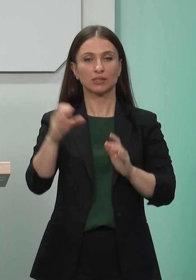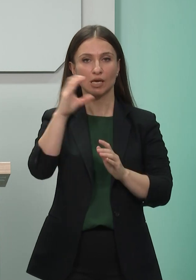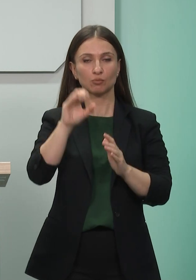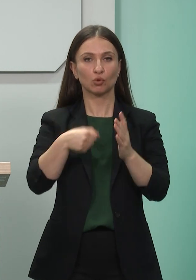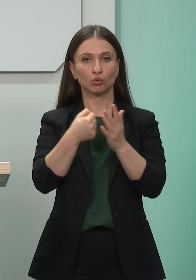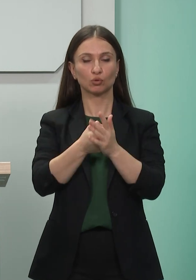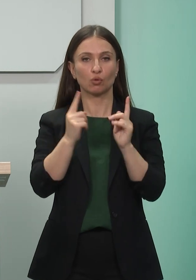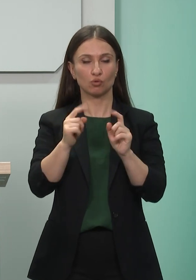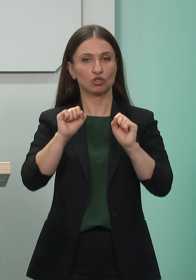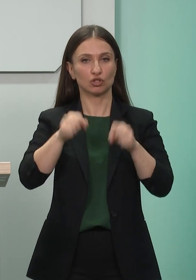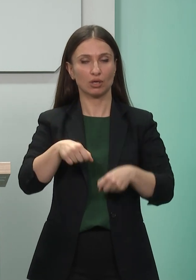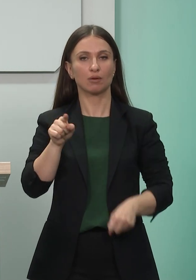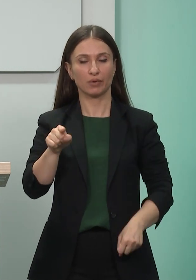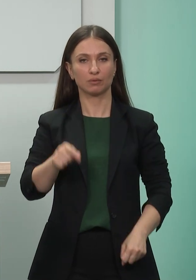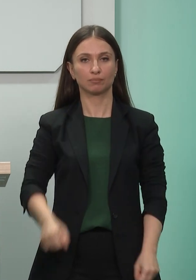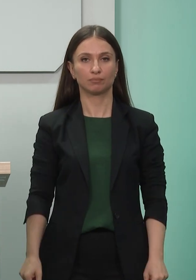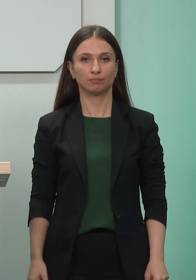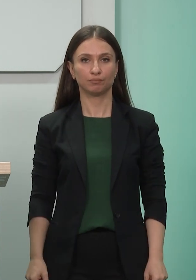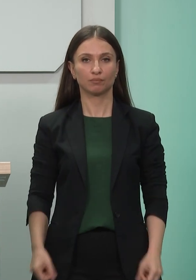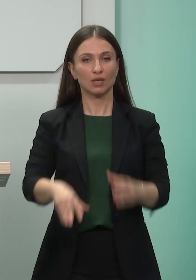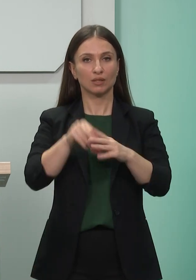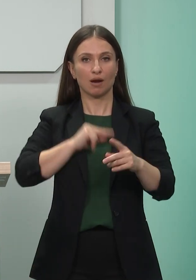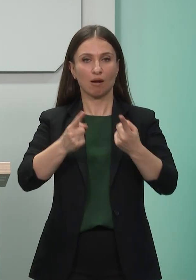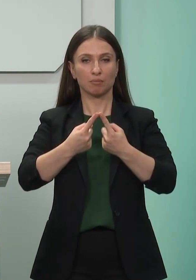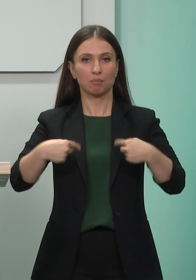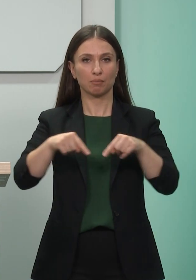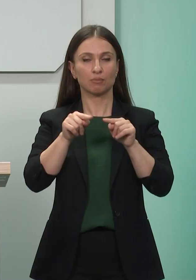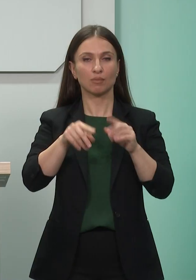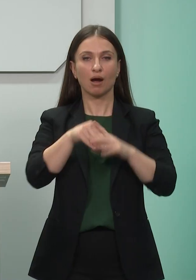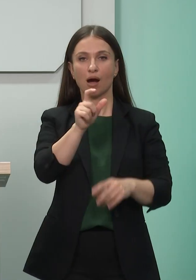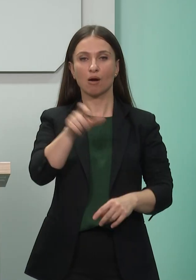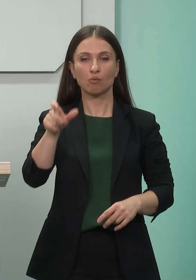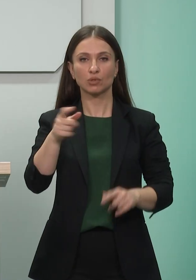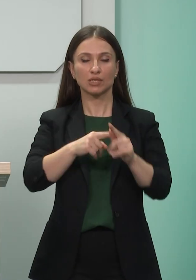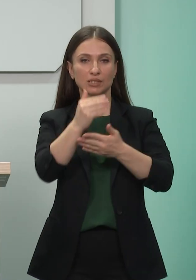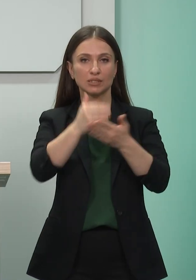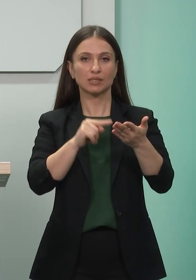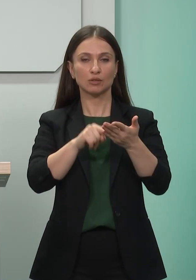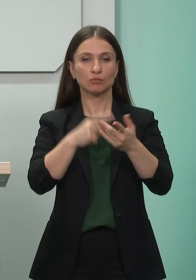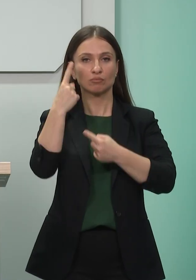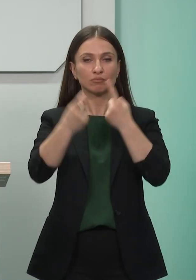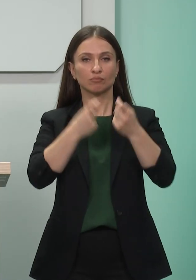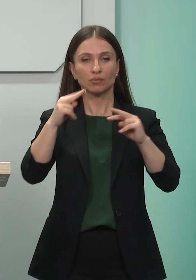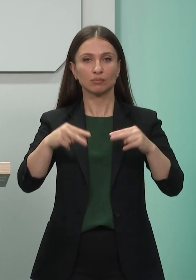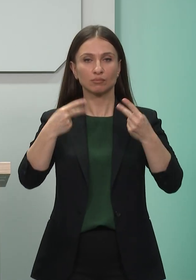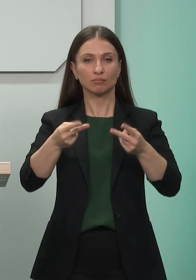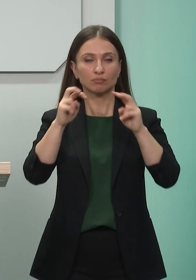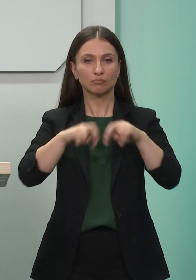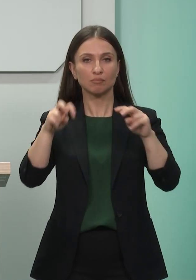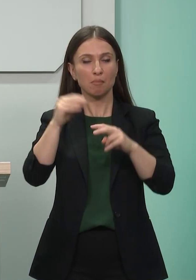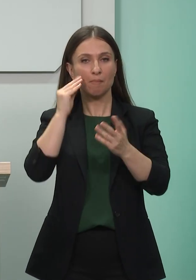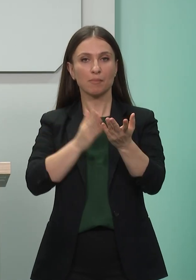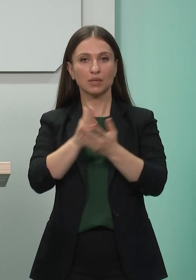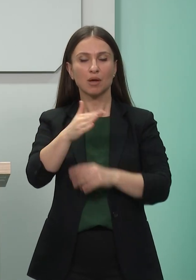16 სექტემბრის ჩათვლით არის შესაძლებელი. საარჩევნო ადმინისტრაცია ამომრჩევლებს ერთიან სიაში მონაცემების გადამოწმების